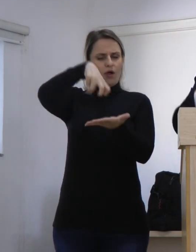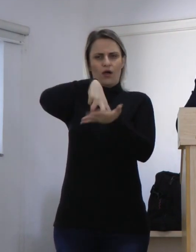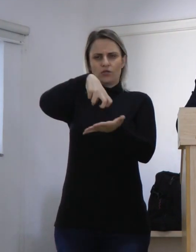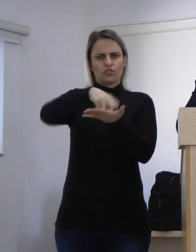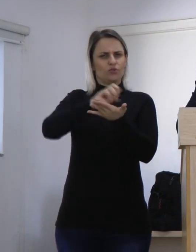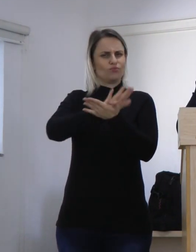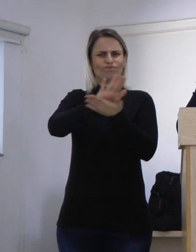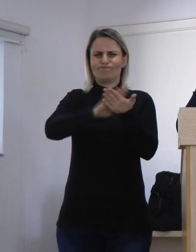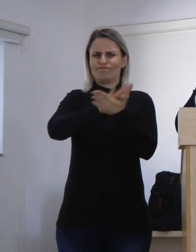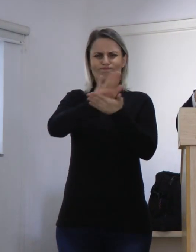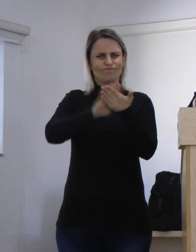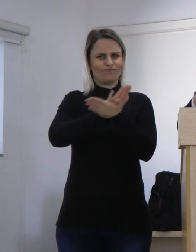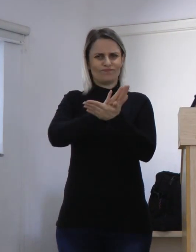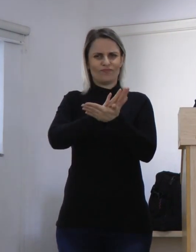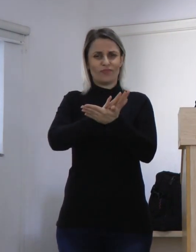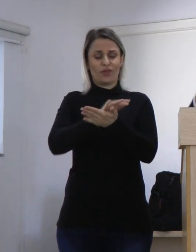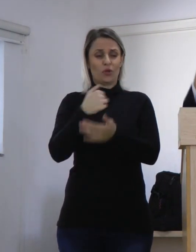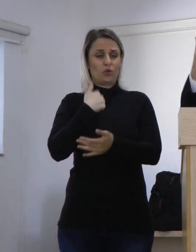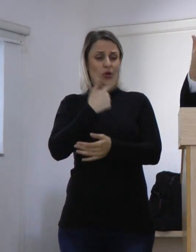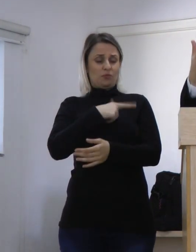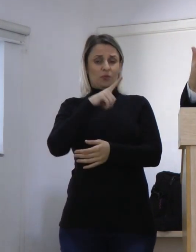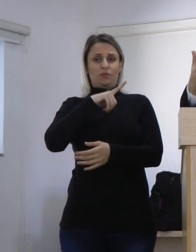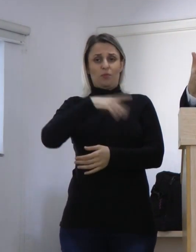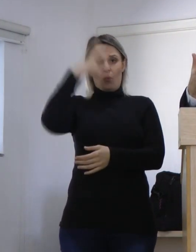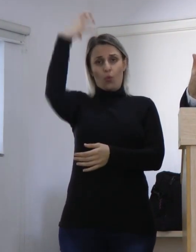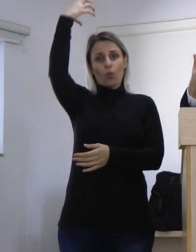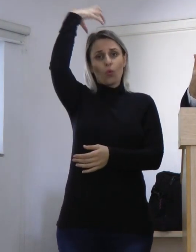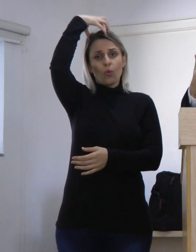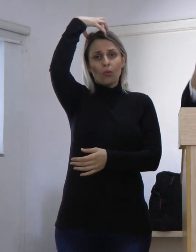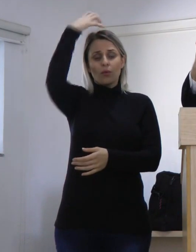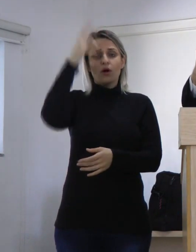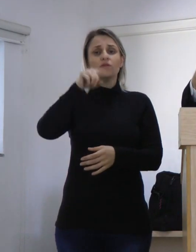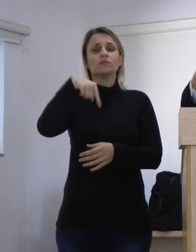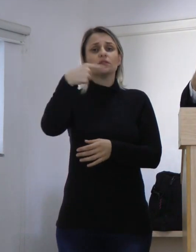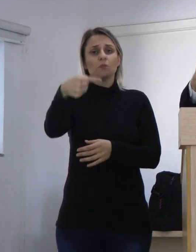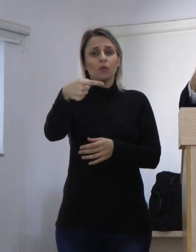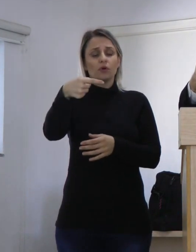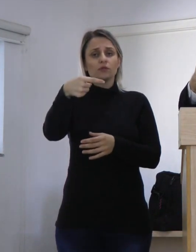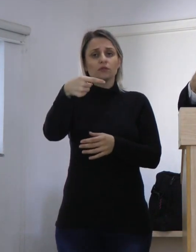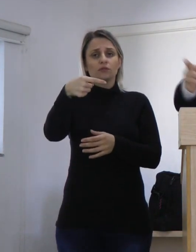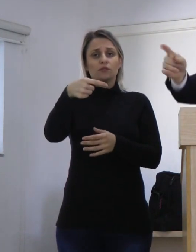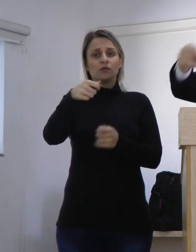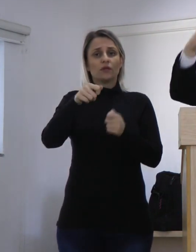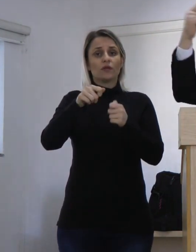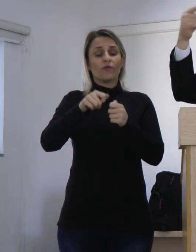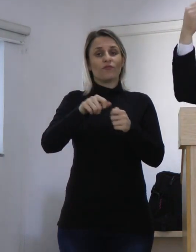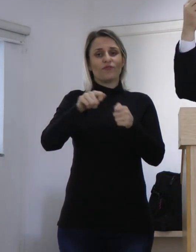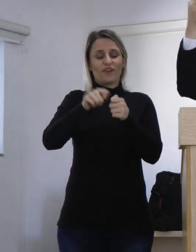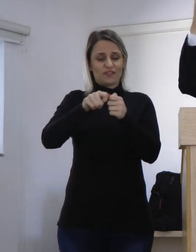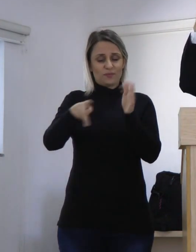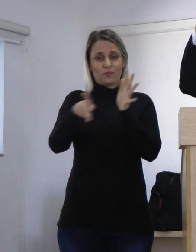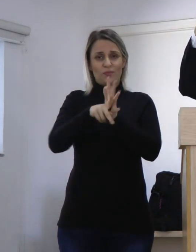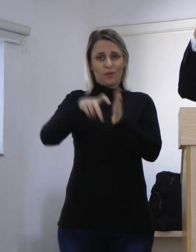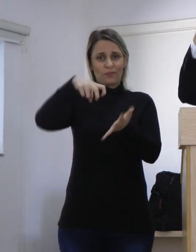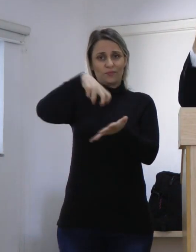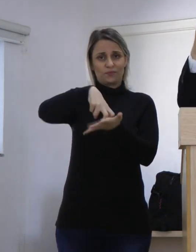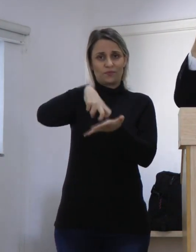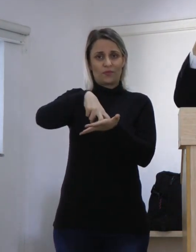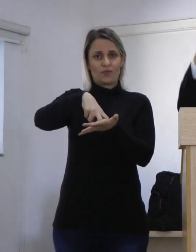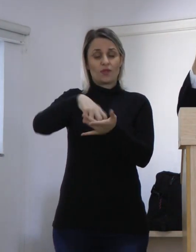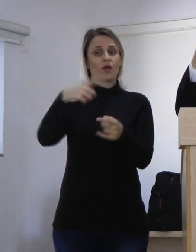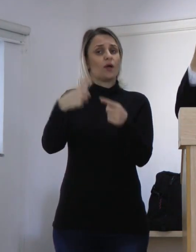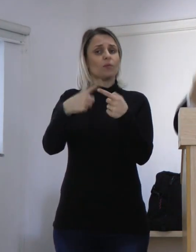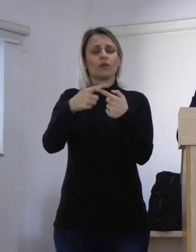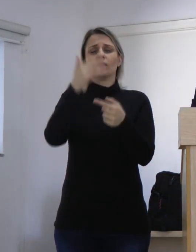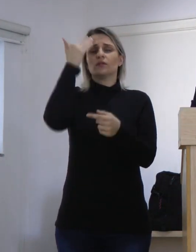que se culpa. E a gente mesmo é que se corrige, que se castiga. Porque não compreendemos a infinita misericórdia